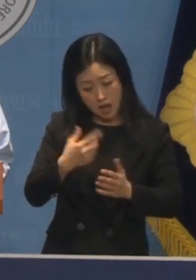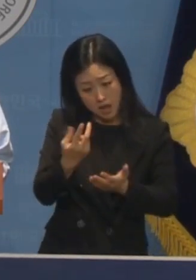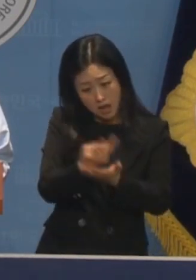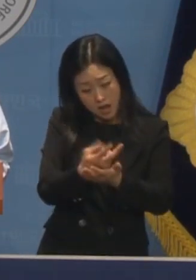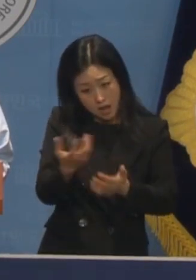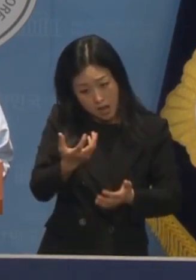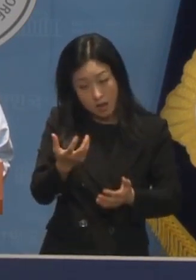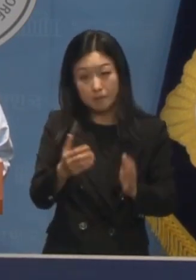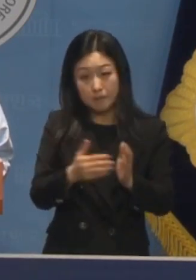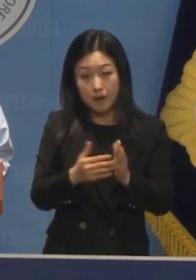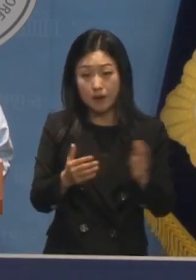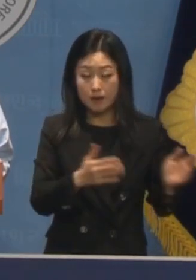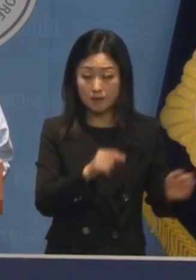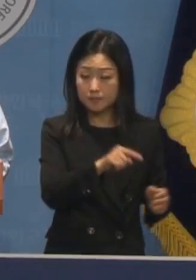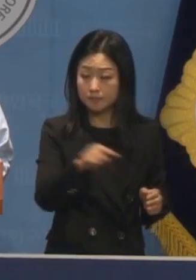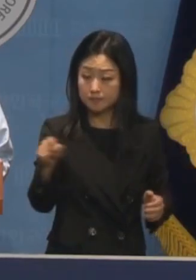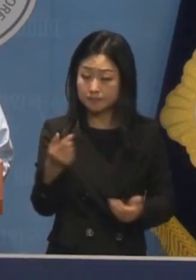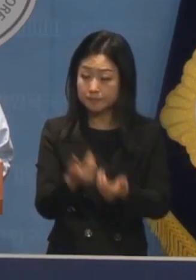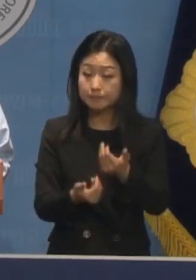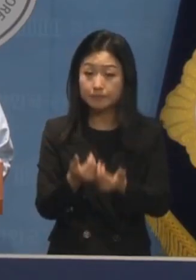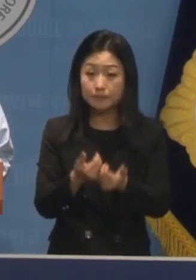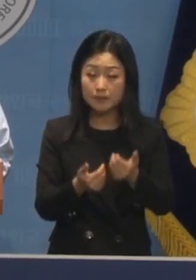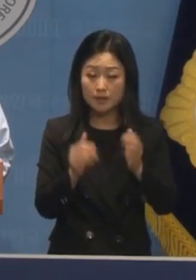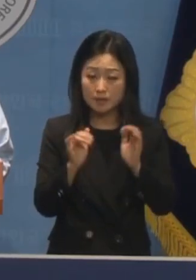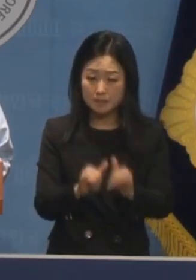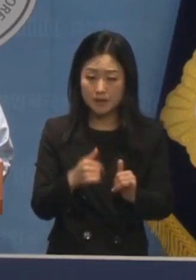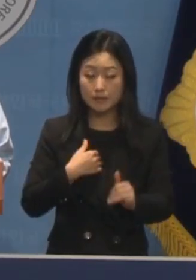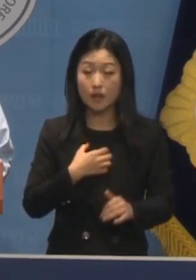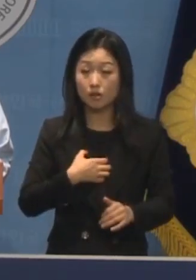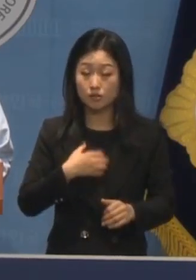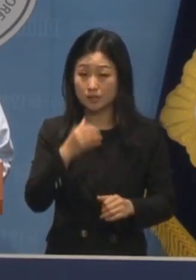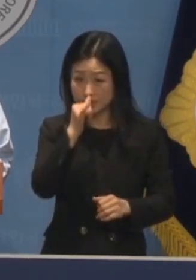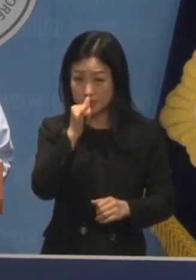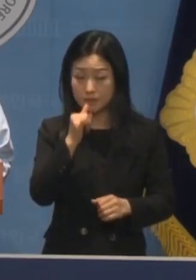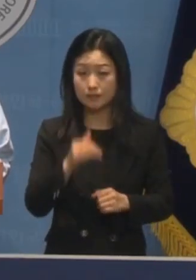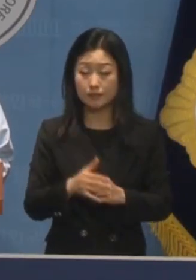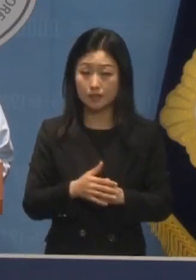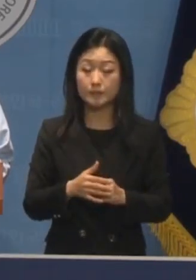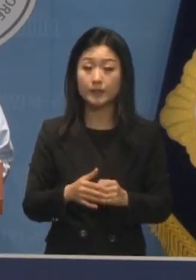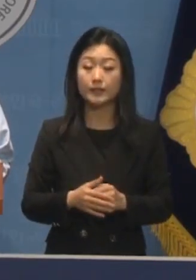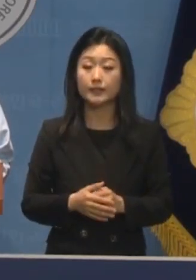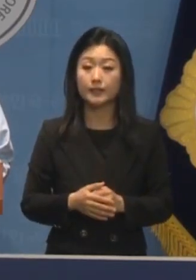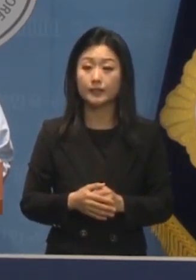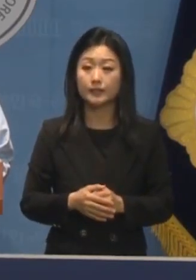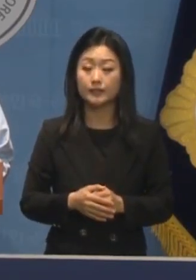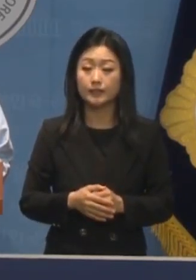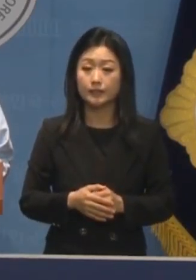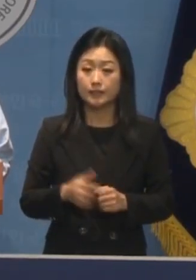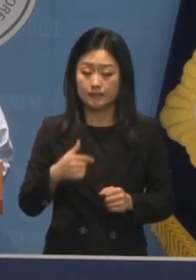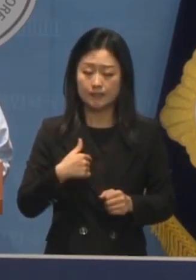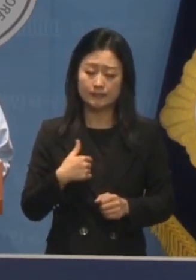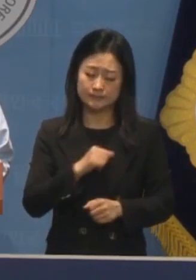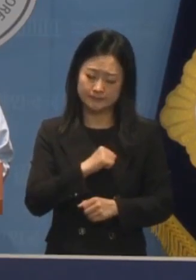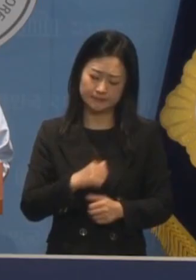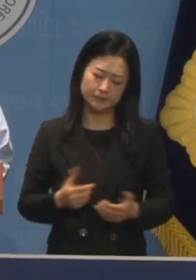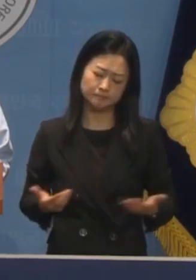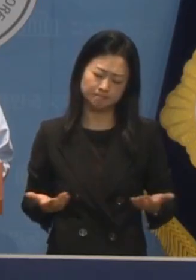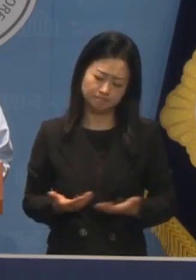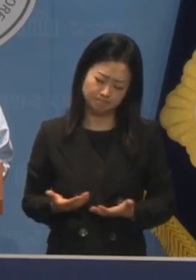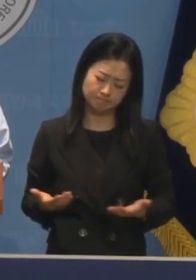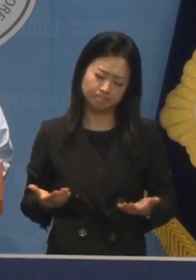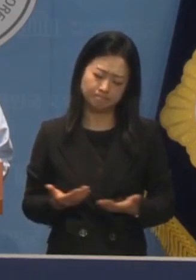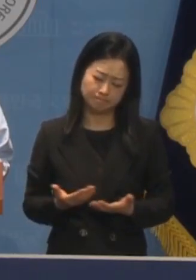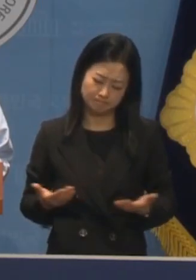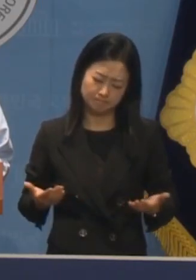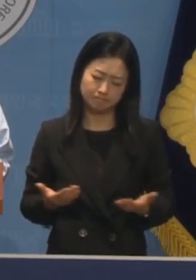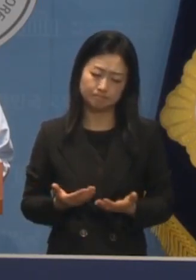파탄에 이르게 될까봐 우려해서 그 근무를 지속했습니다. 아픈 몸을 이끌고